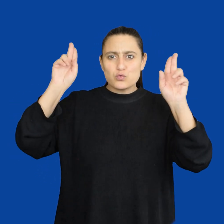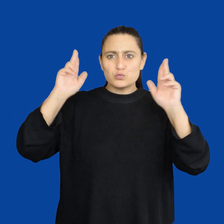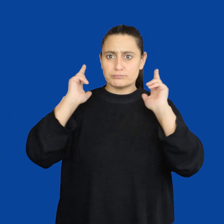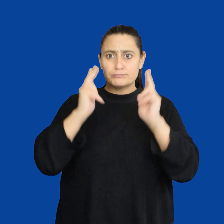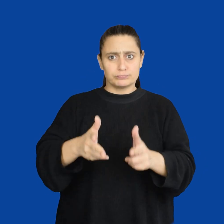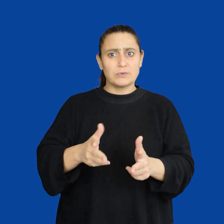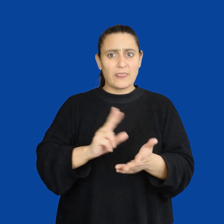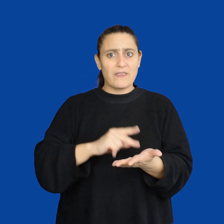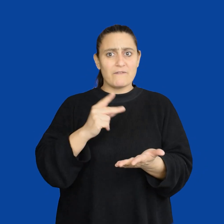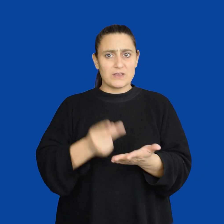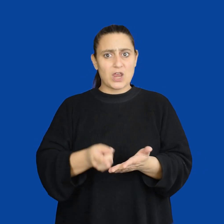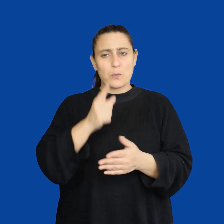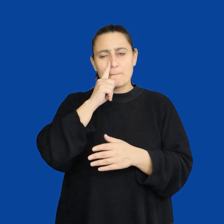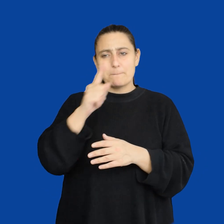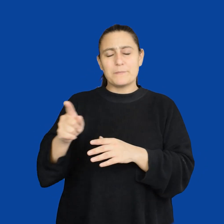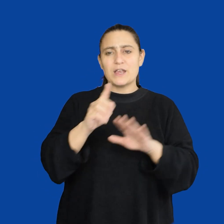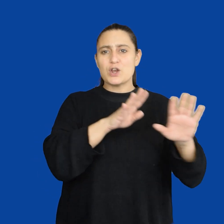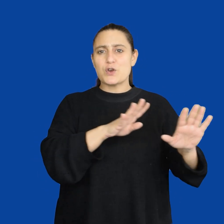de la Asamblea General de las Naciones Unidas en